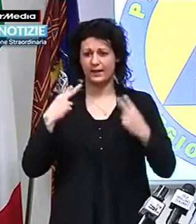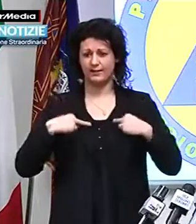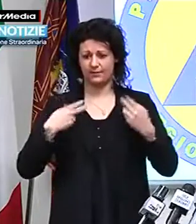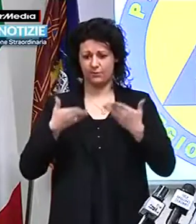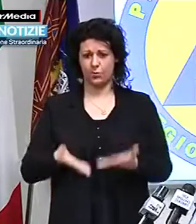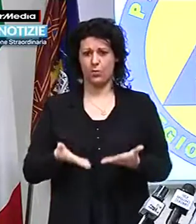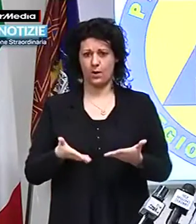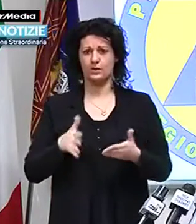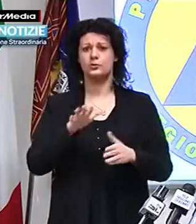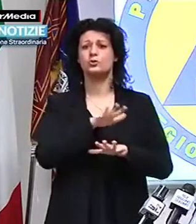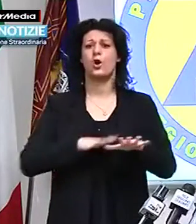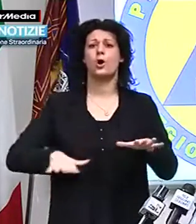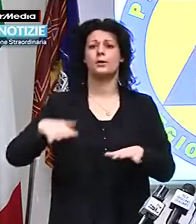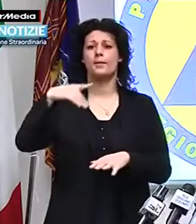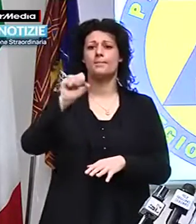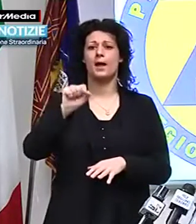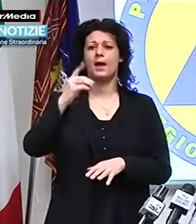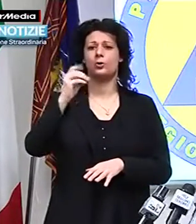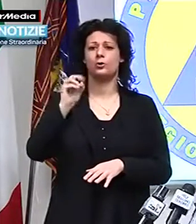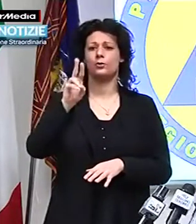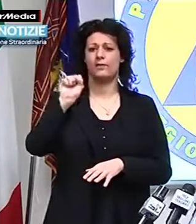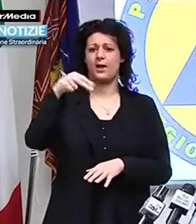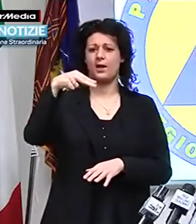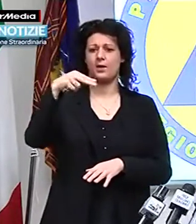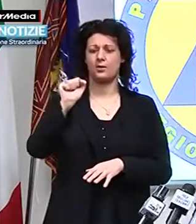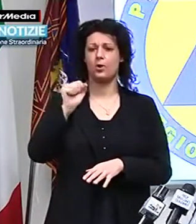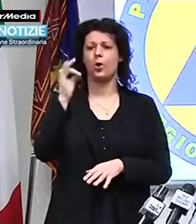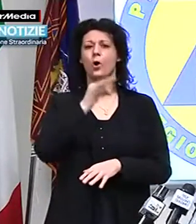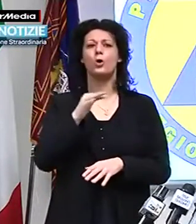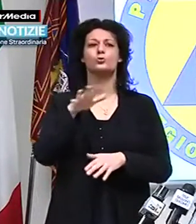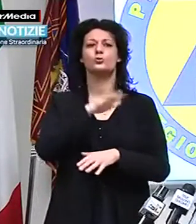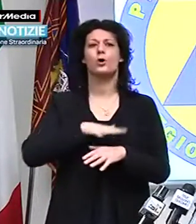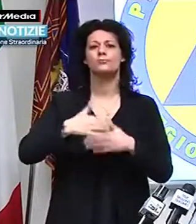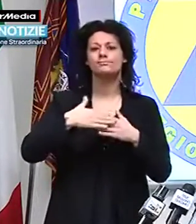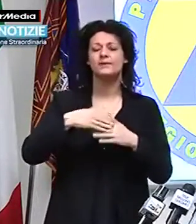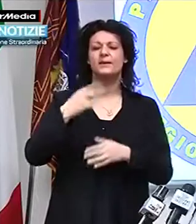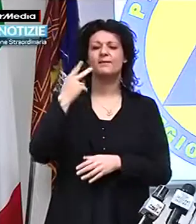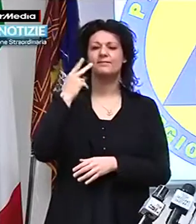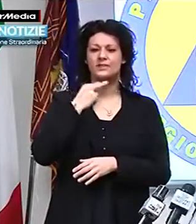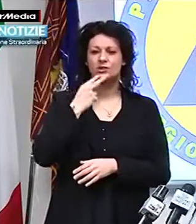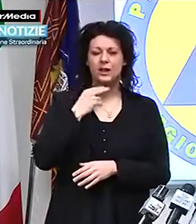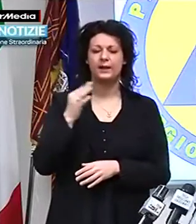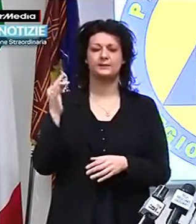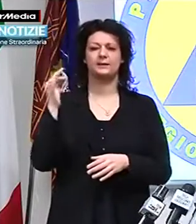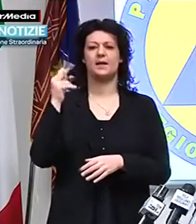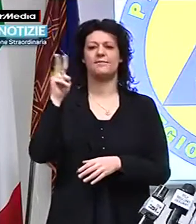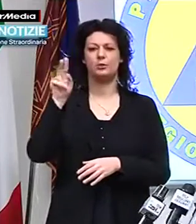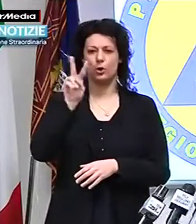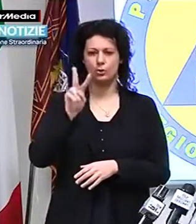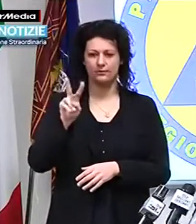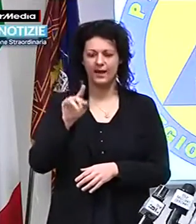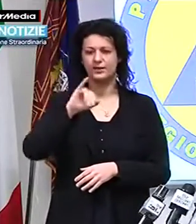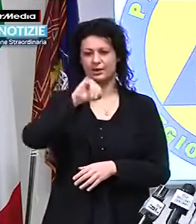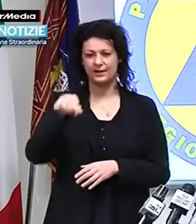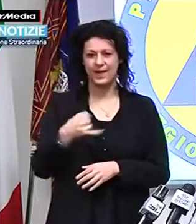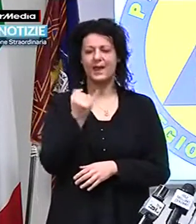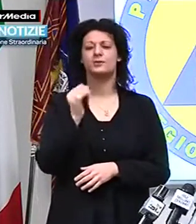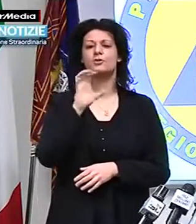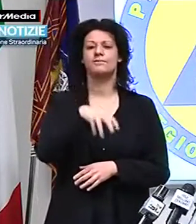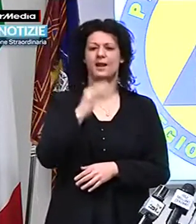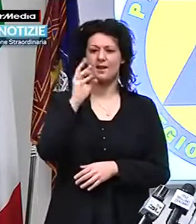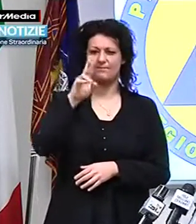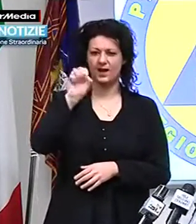Padovana, piuttosto che nella zona dell'Alto Vicentino, o a Vittorio Veneto, piuttosto che a Jesolo, o a Villafranca nel